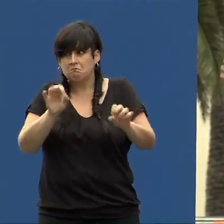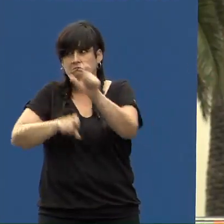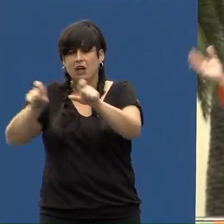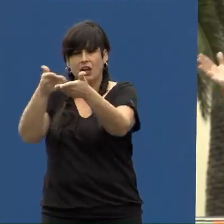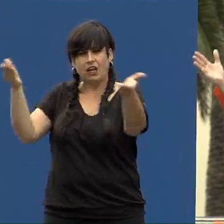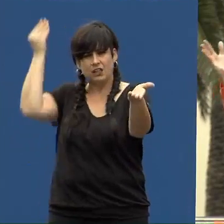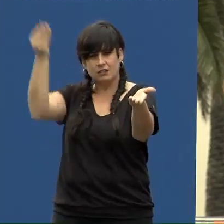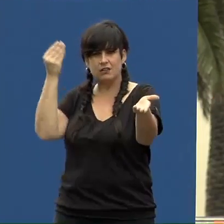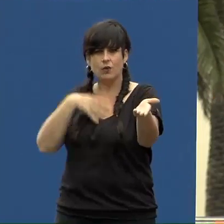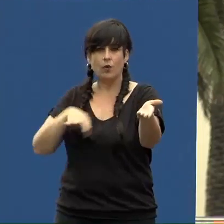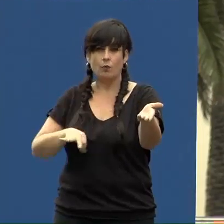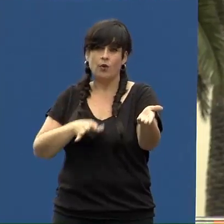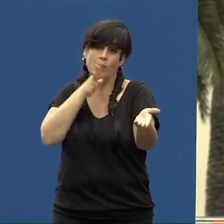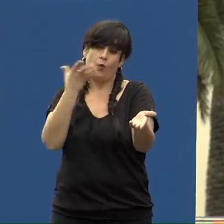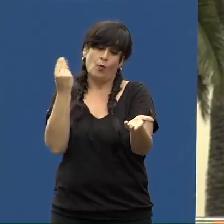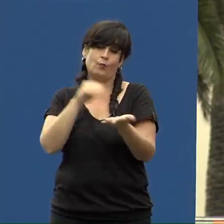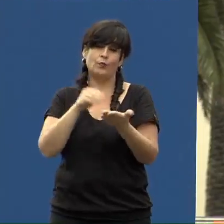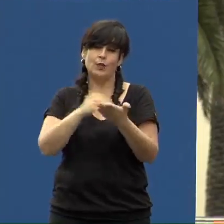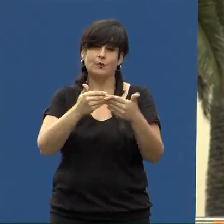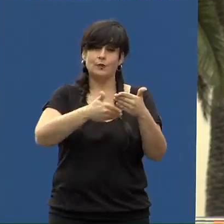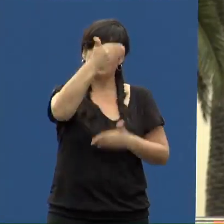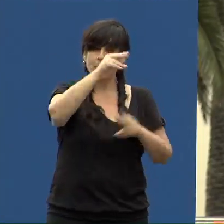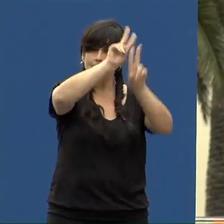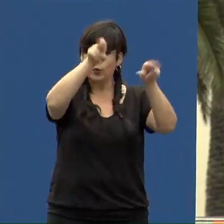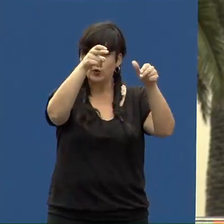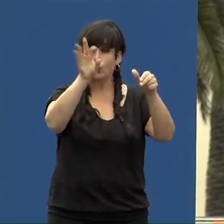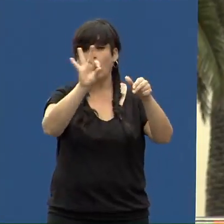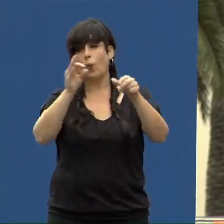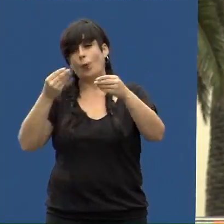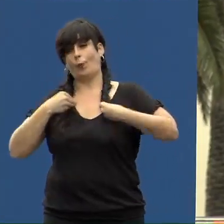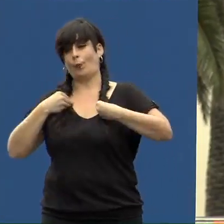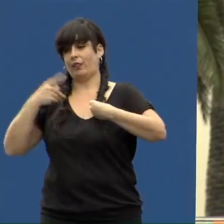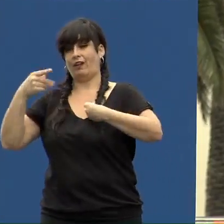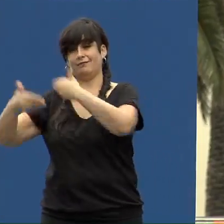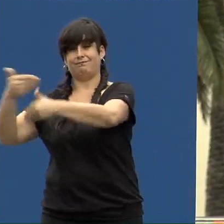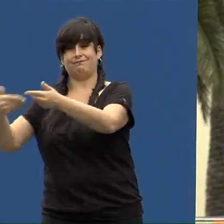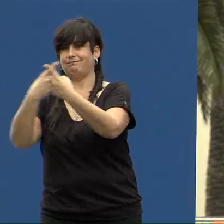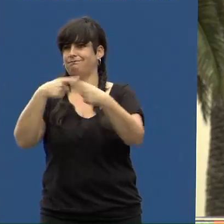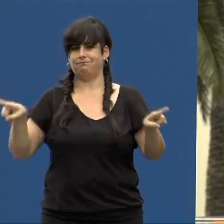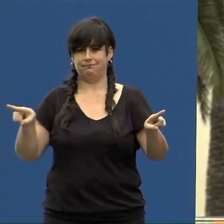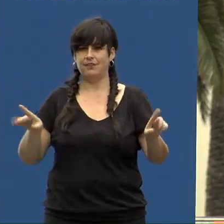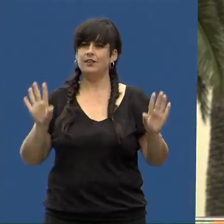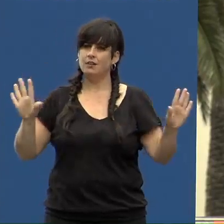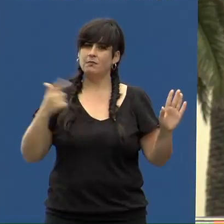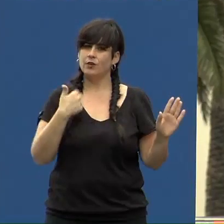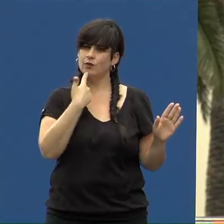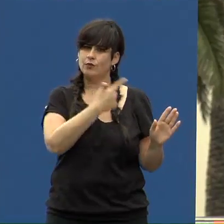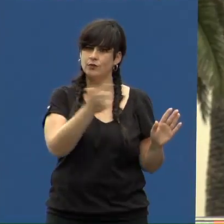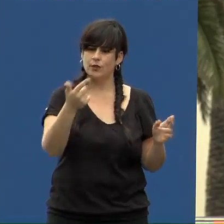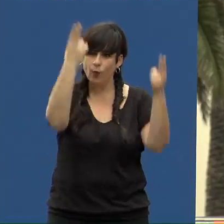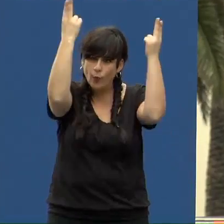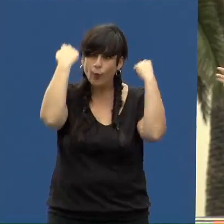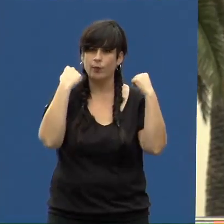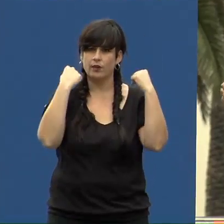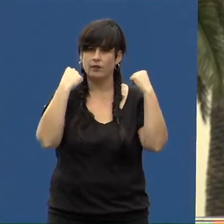que acaba siendo titular en los medios de comunicación y otra cosa es el día a día de la gente. Pero, por ejemplo, humildemente, sabiendo que